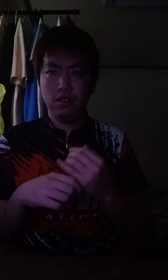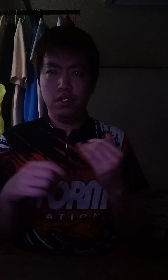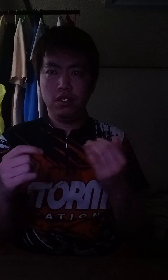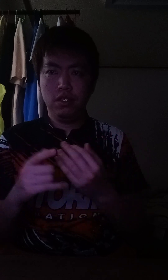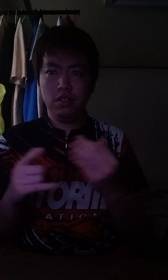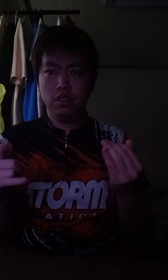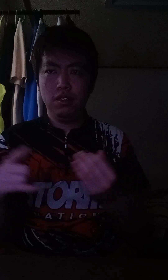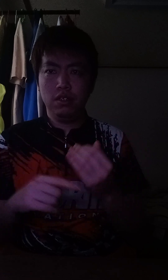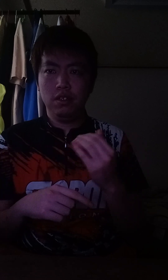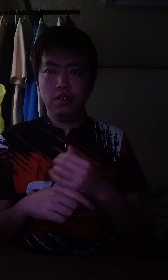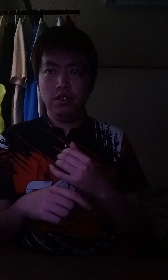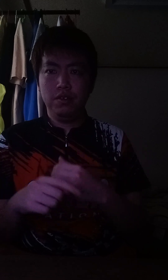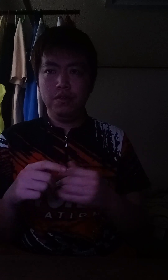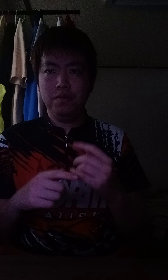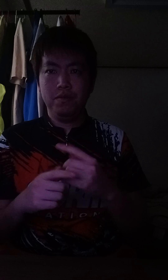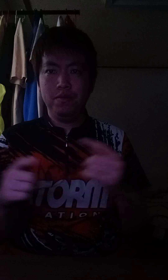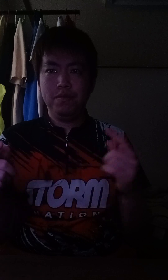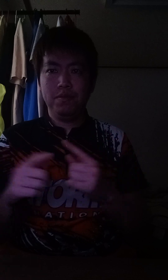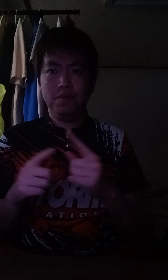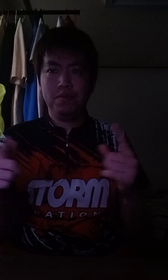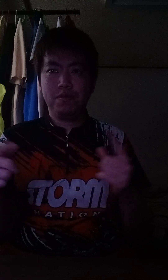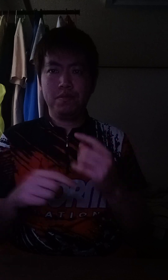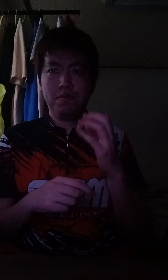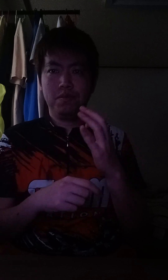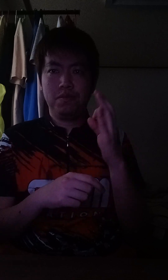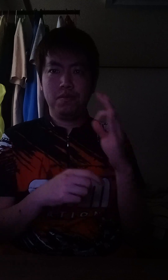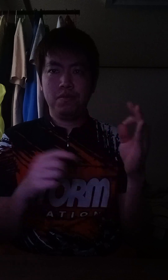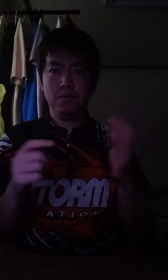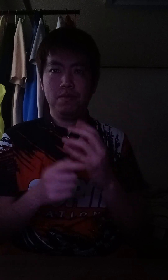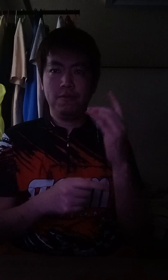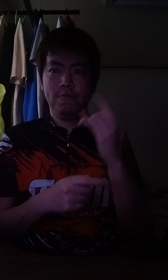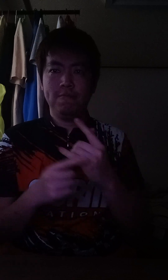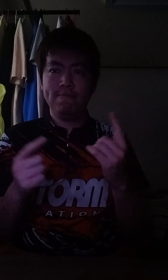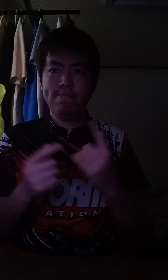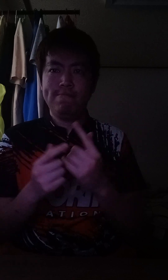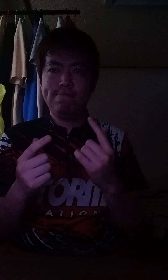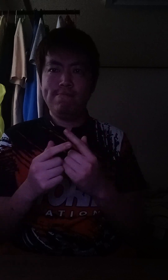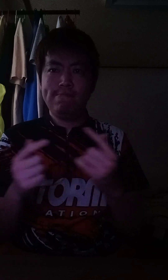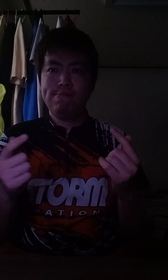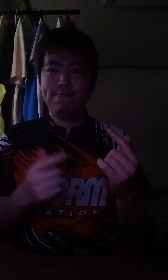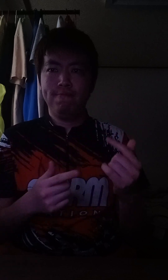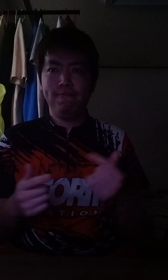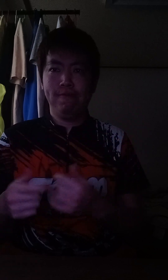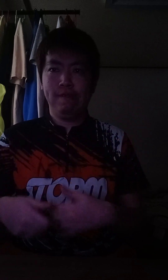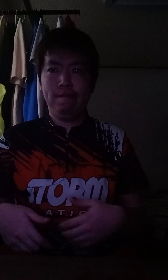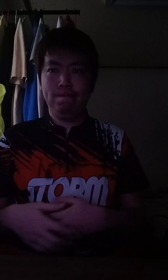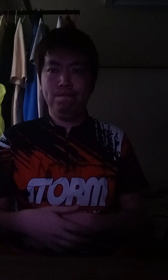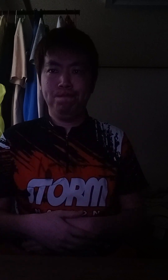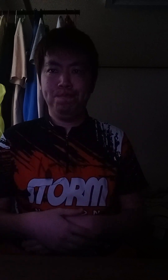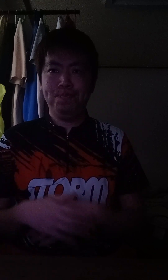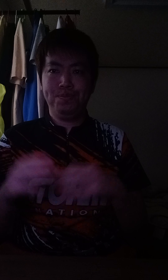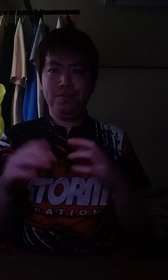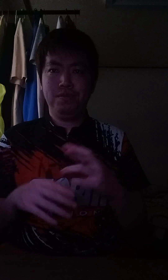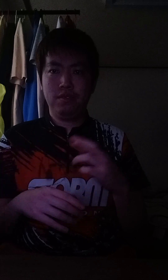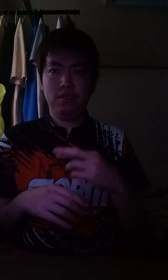단심실형 심장 수술을 다단계에 걸쳐서 받았고요. 그리고 이 이후에 좀 잘 지냈으면 좋았을 텐데